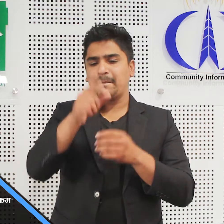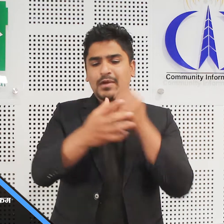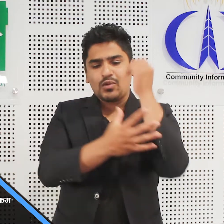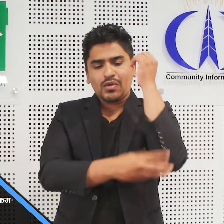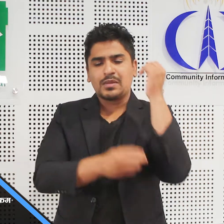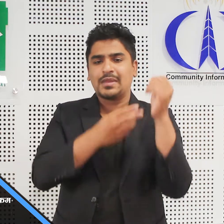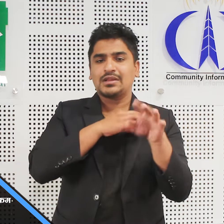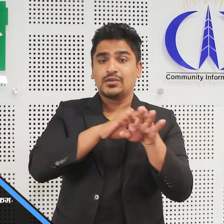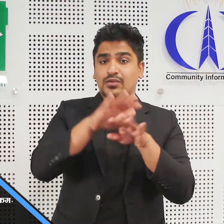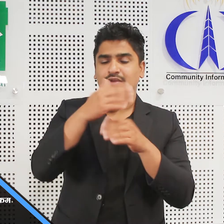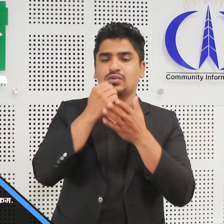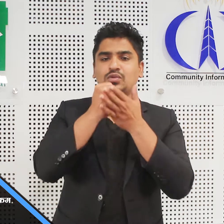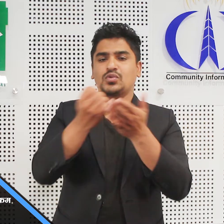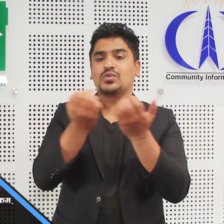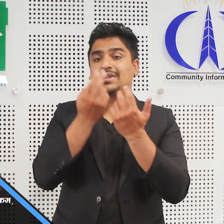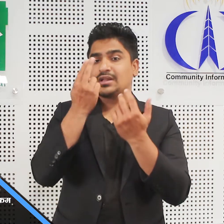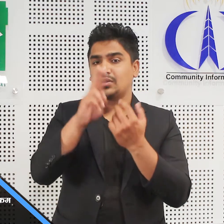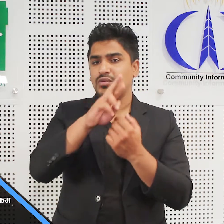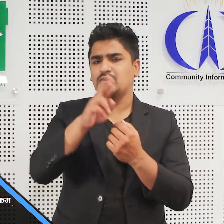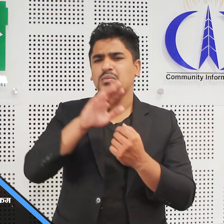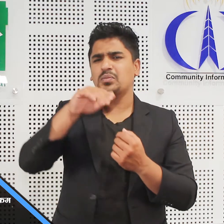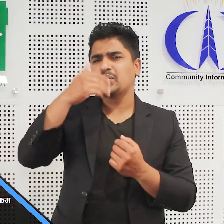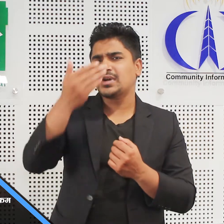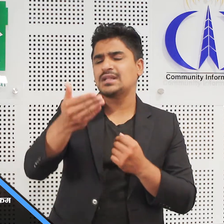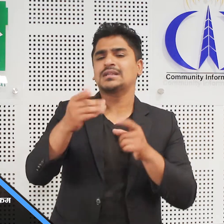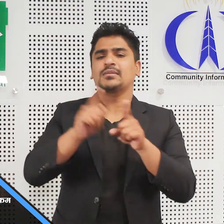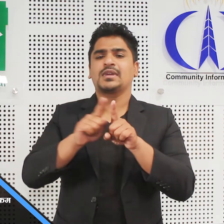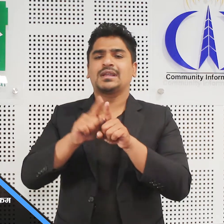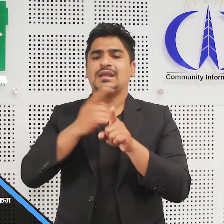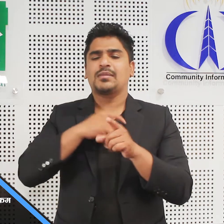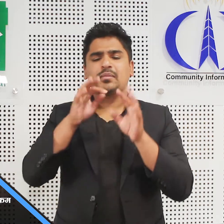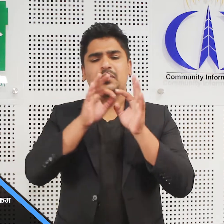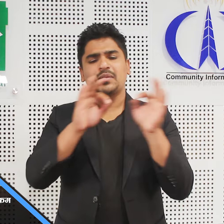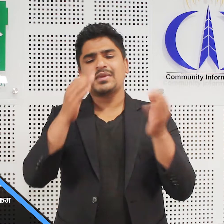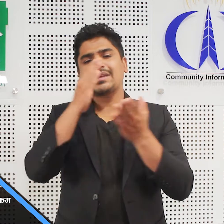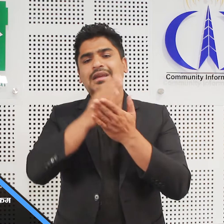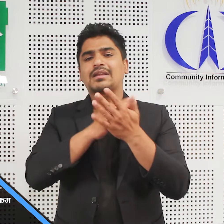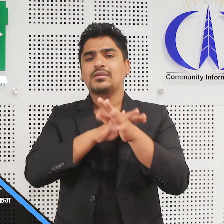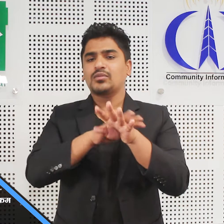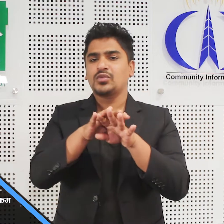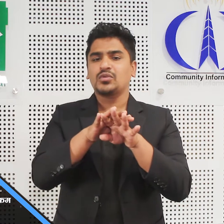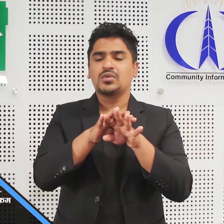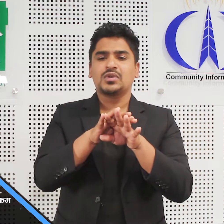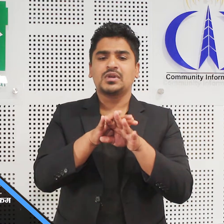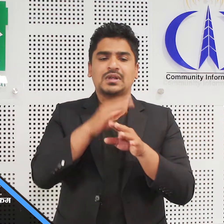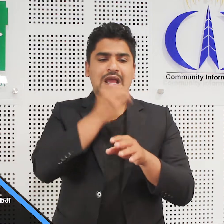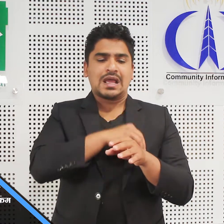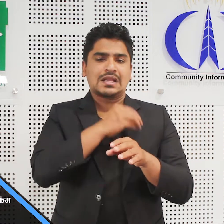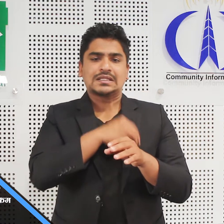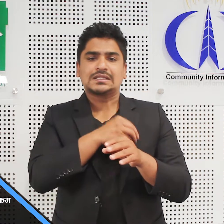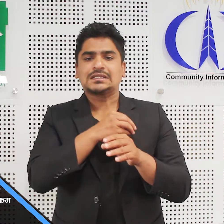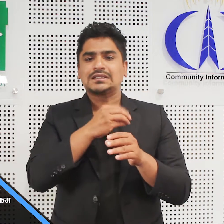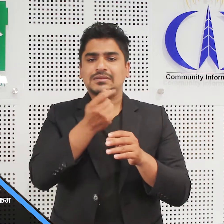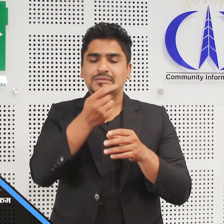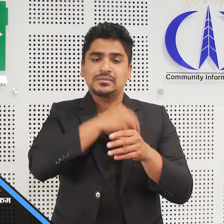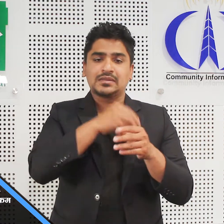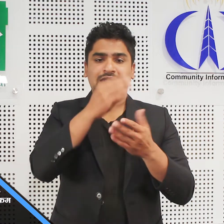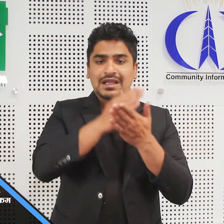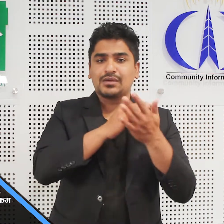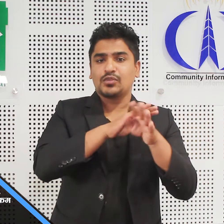विपन्नहरूलाई त्यसरी सहयोग गरेका थियौँ र पछि पनि हामीले विभिन्न कार्यक्रमहरू, हामीले आयमूलक आय आर्जनका कार्यक्रमहरू पनि हामीले